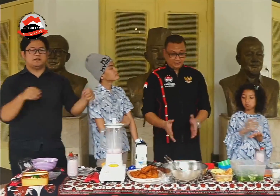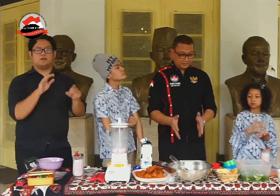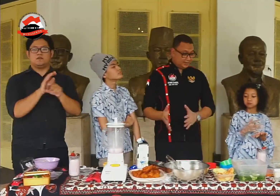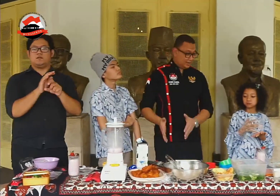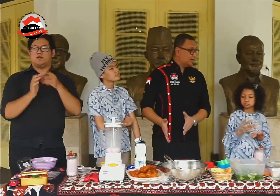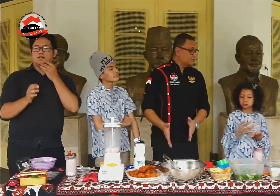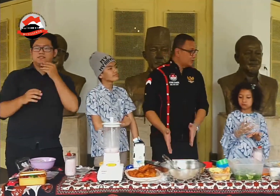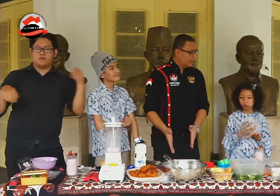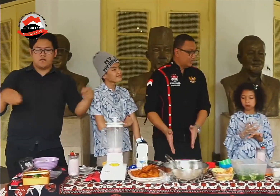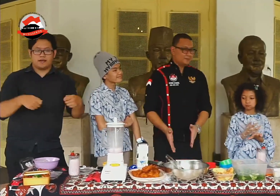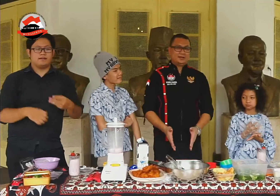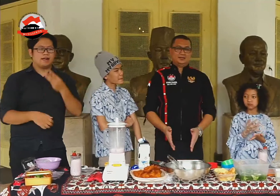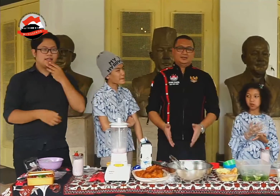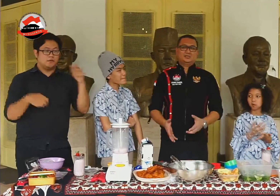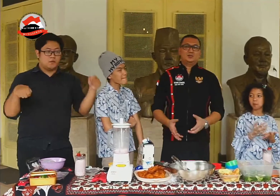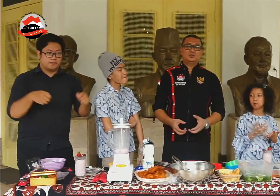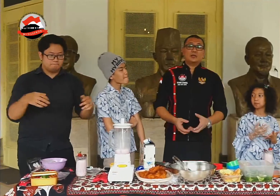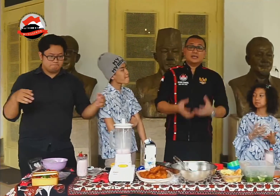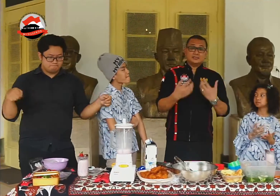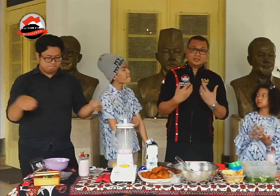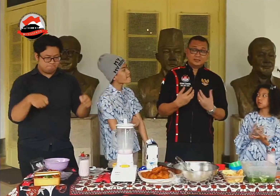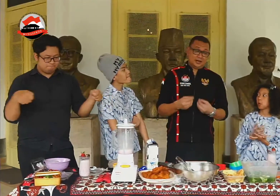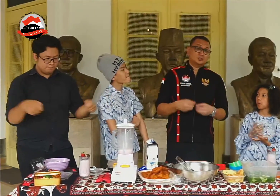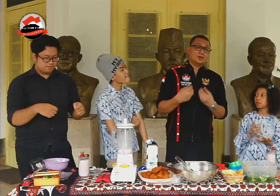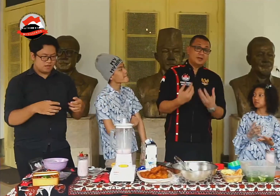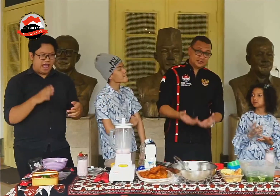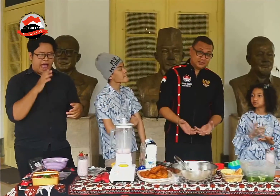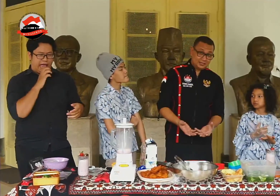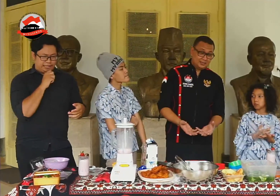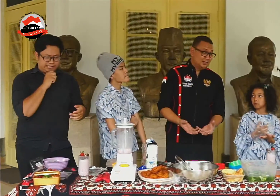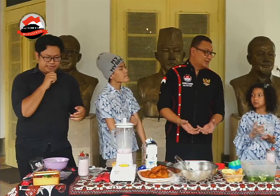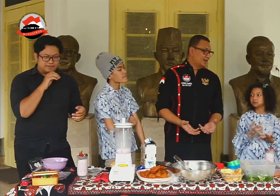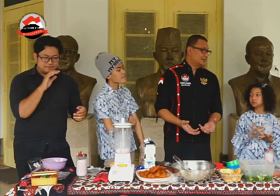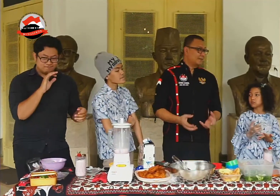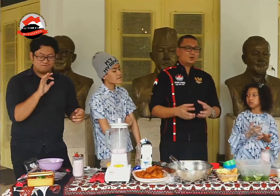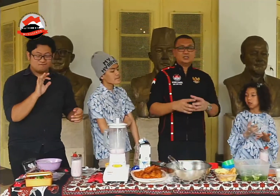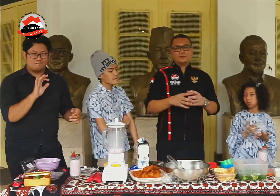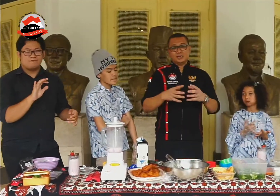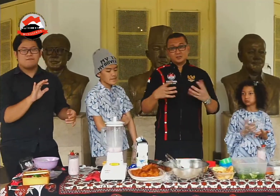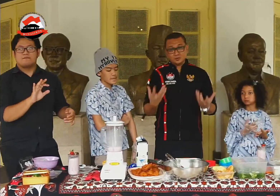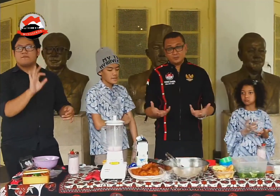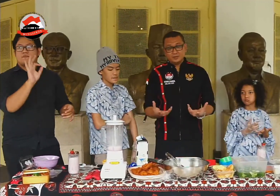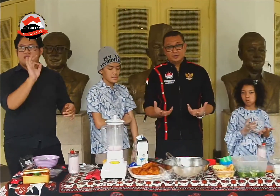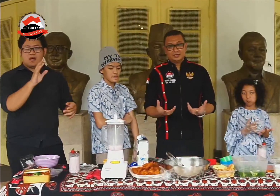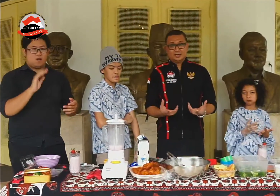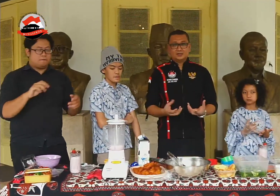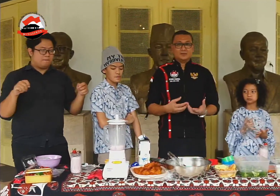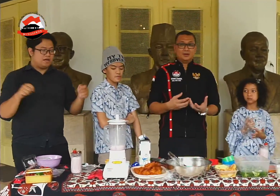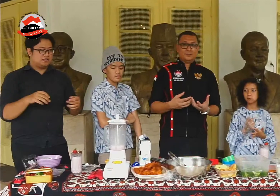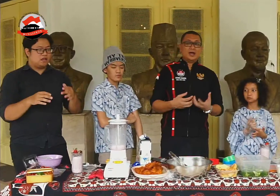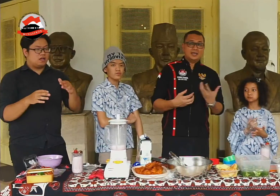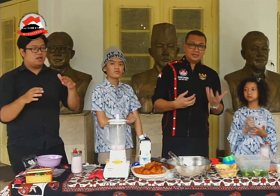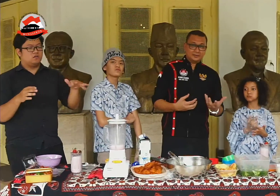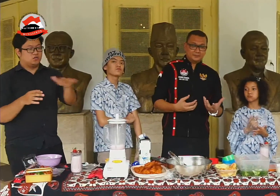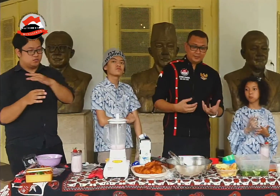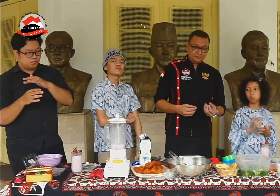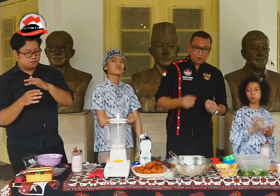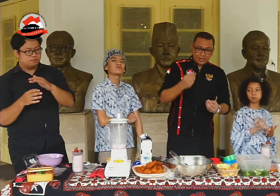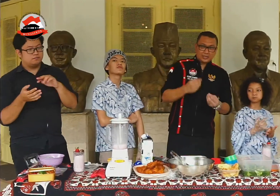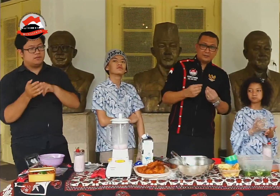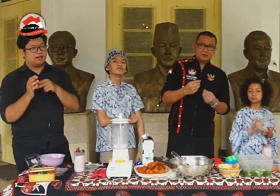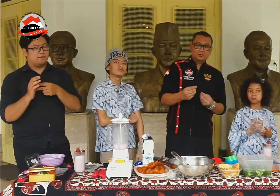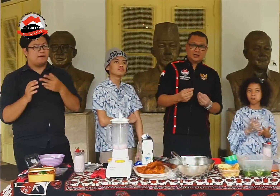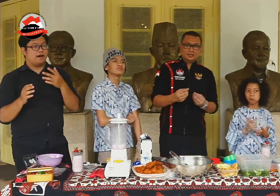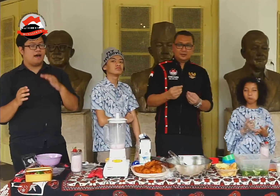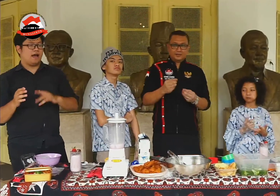Kalau kita di sini ada nasi goreng di depan. Nasi goreng itu keasinan, tandanya harus tambah nasi. Ya, tapi kalau kita masak sup, tandanya harus tambah apa? Air.